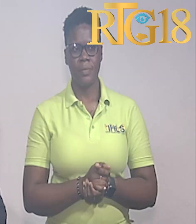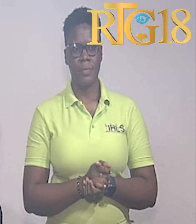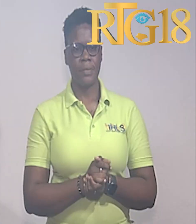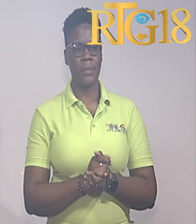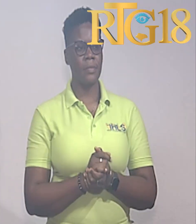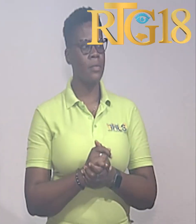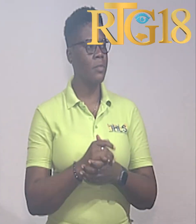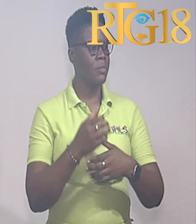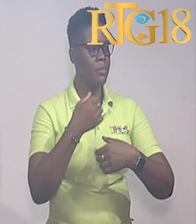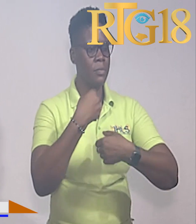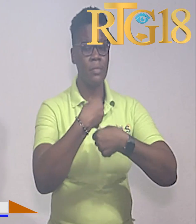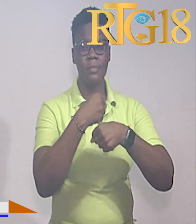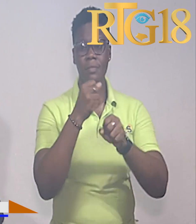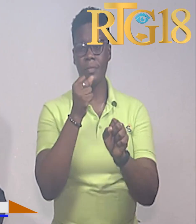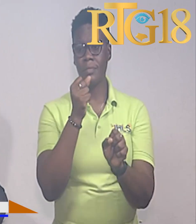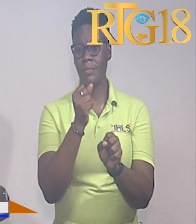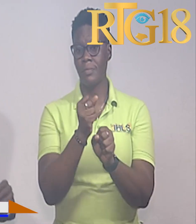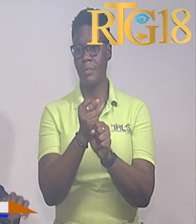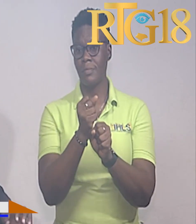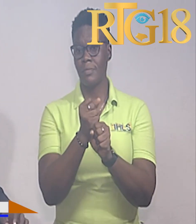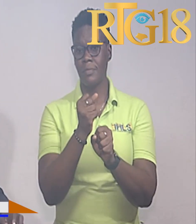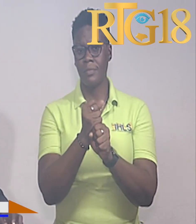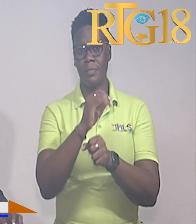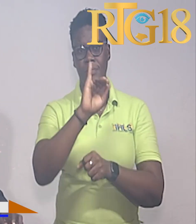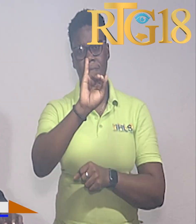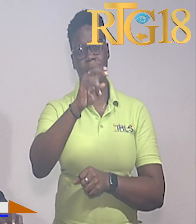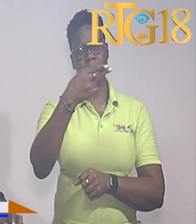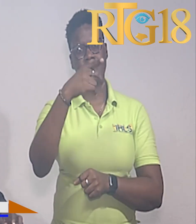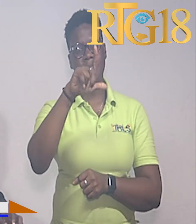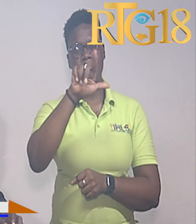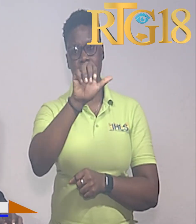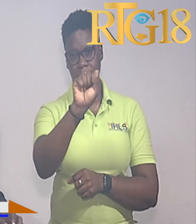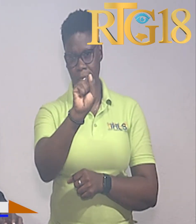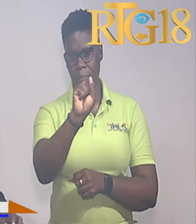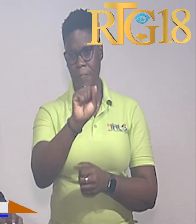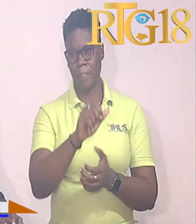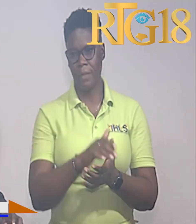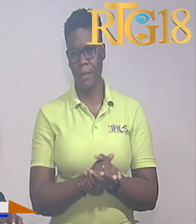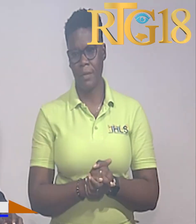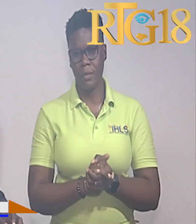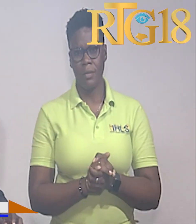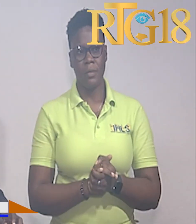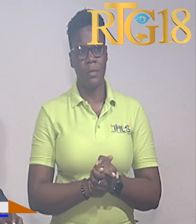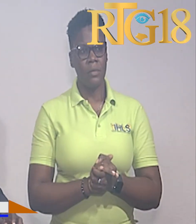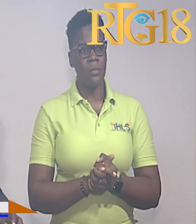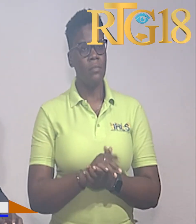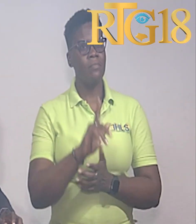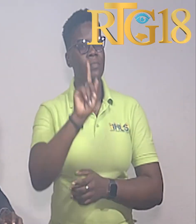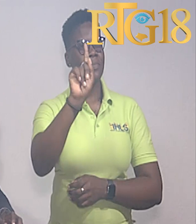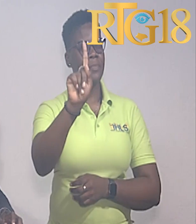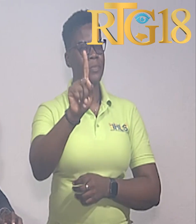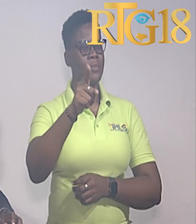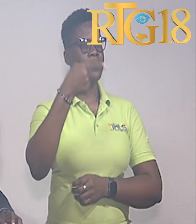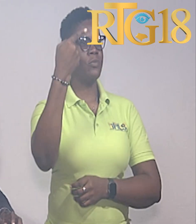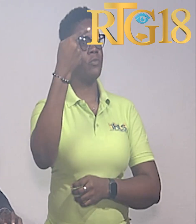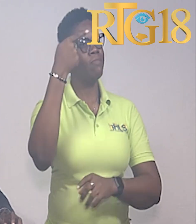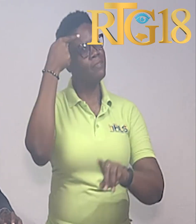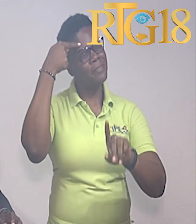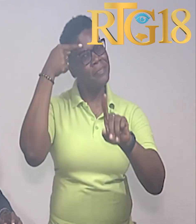Depuis la création de l'Institut haïtien de langue des signes, notre principale